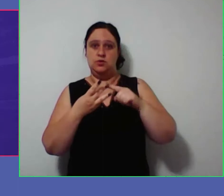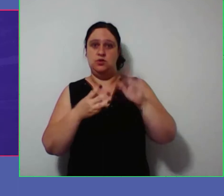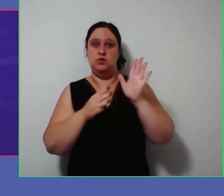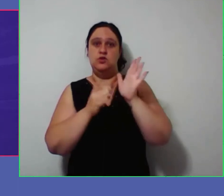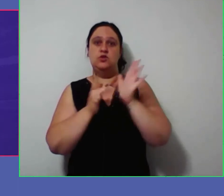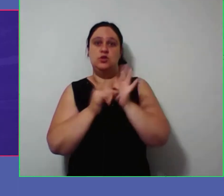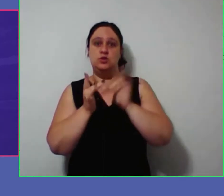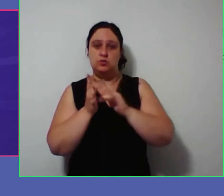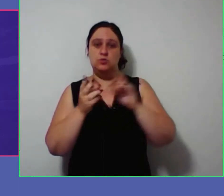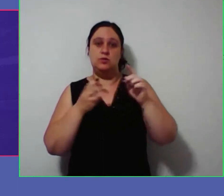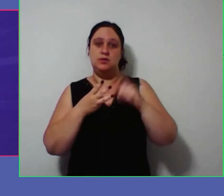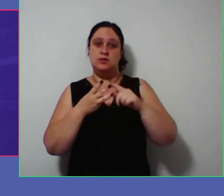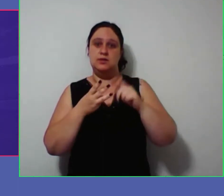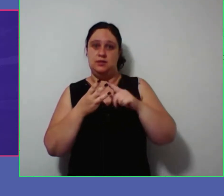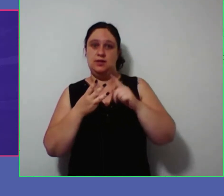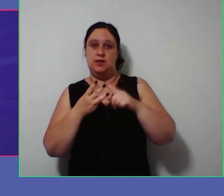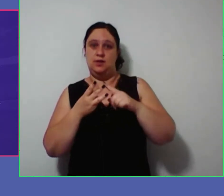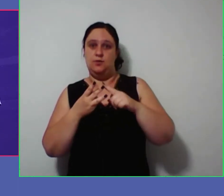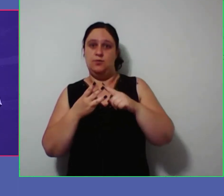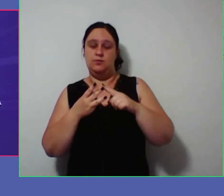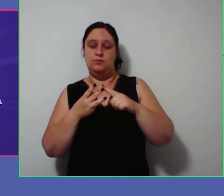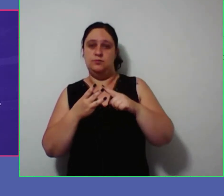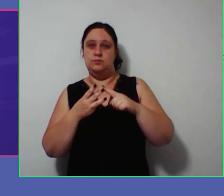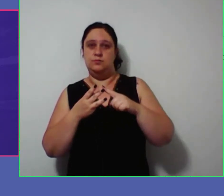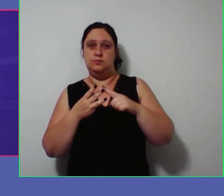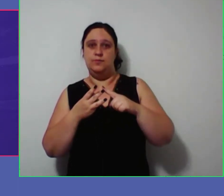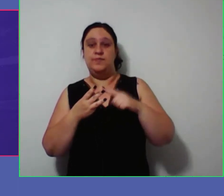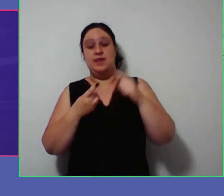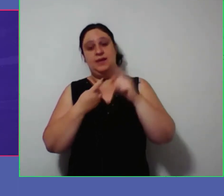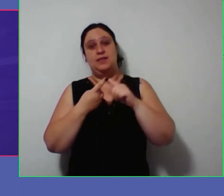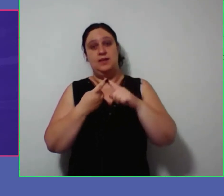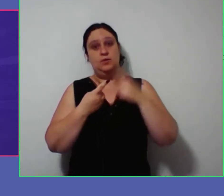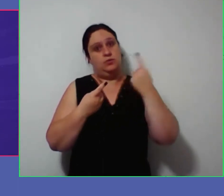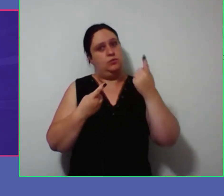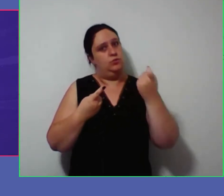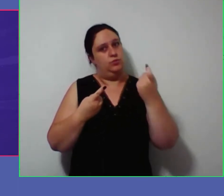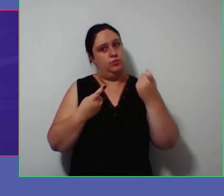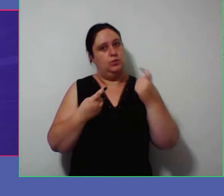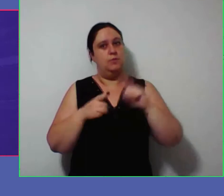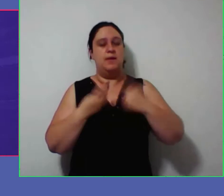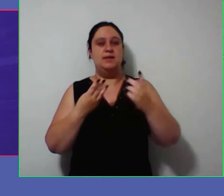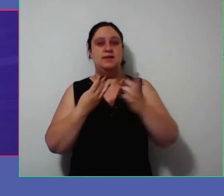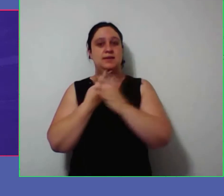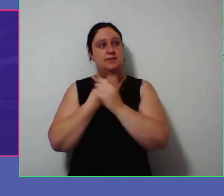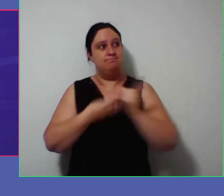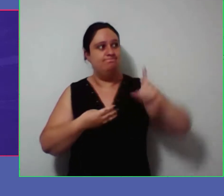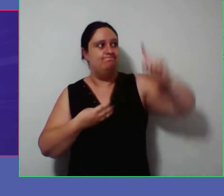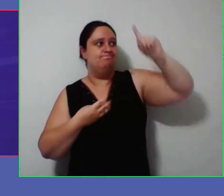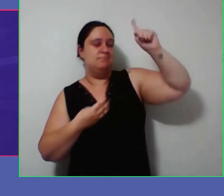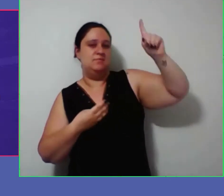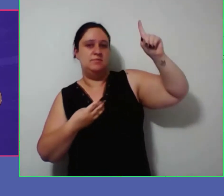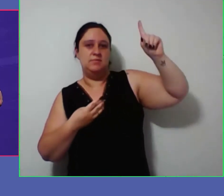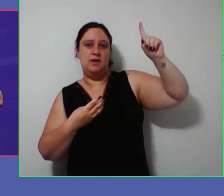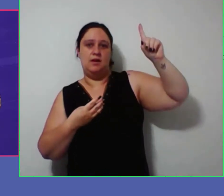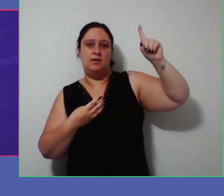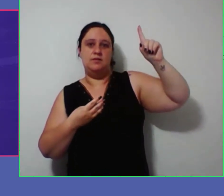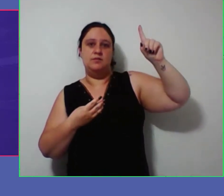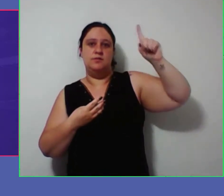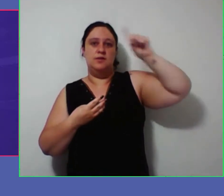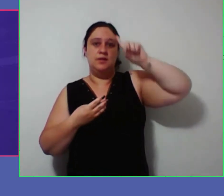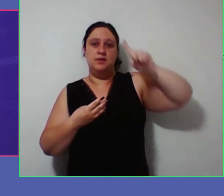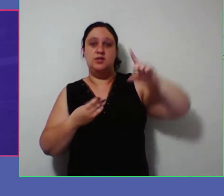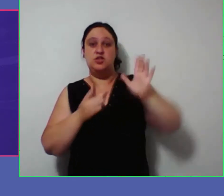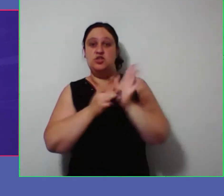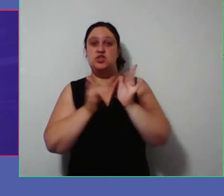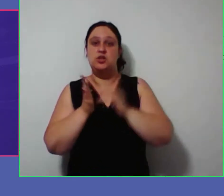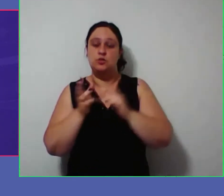sua Trindade maravilhosa, ele é o segundo da Trindade, e ele é o próprio Deus que trouxe Deus para